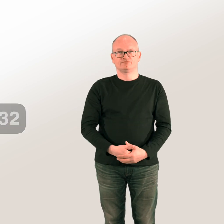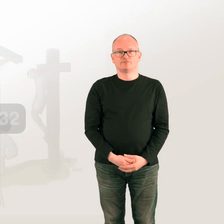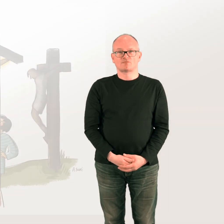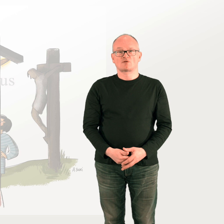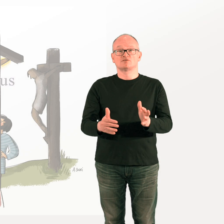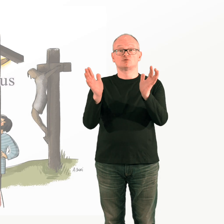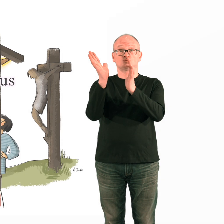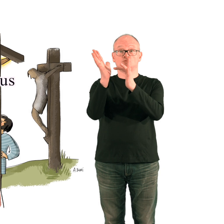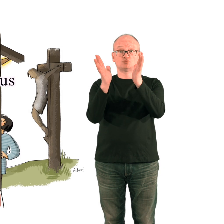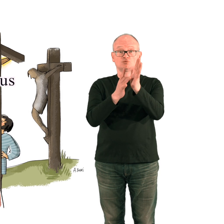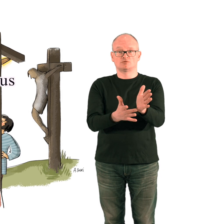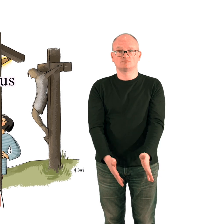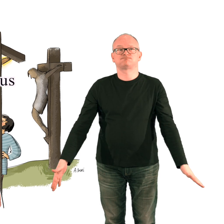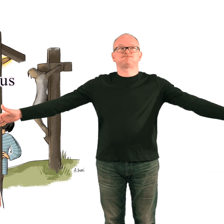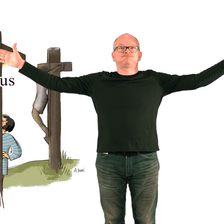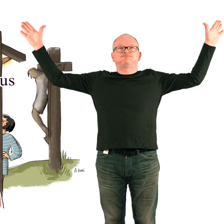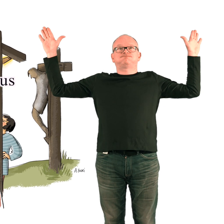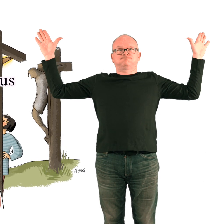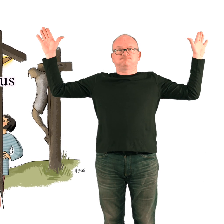Les soldats clouent Jésus sur une croix.